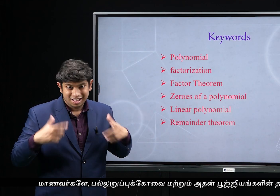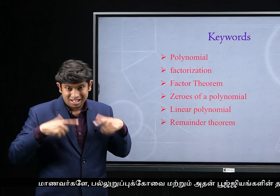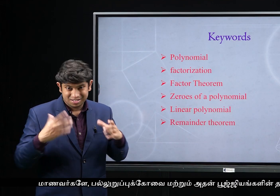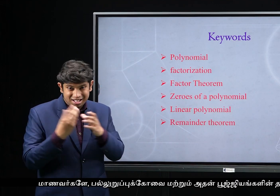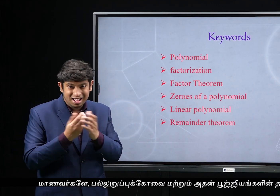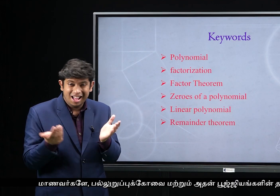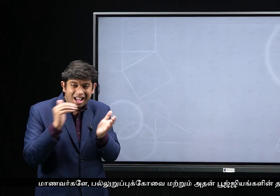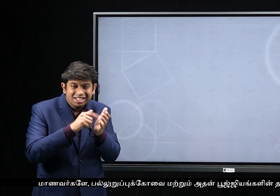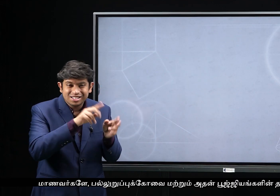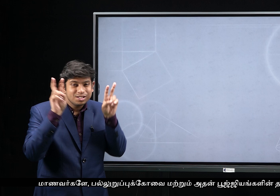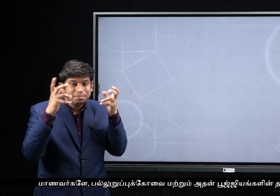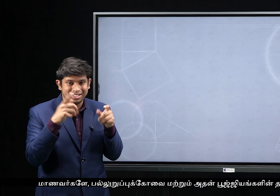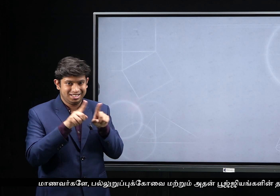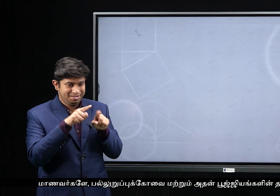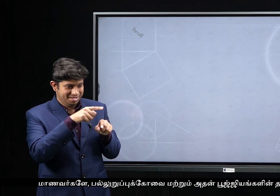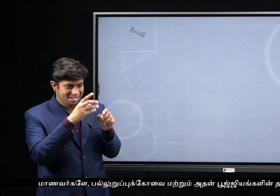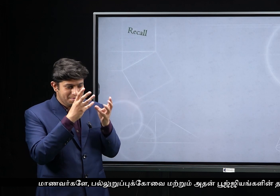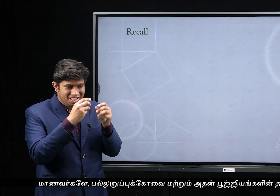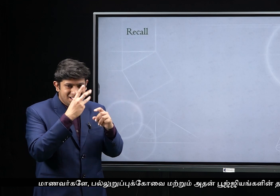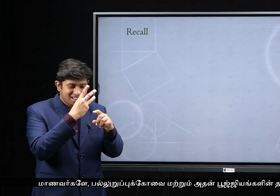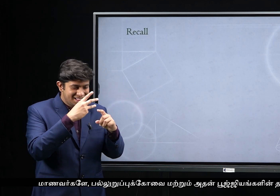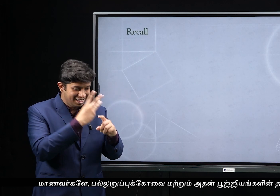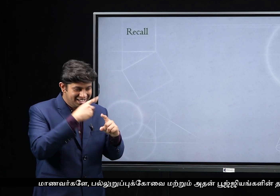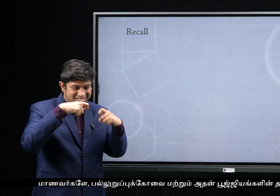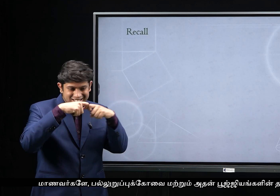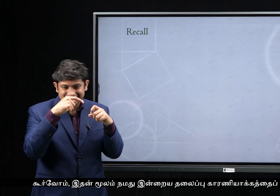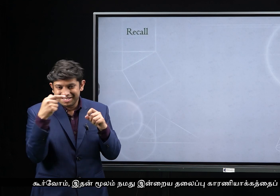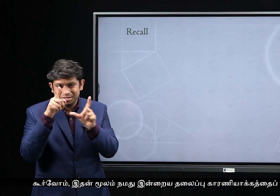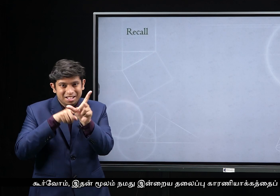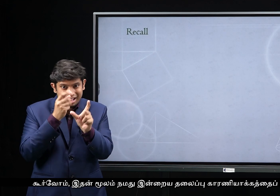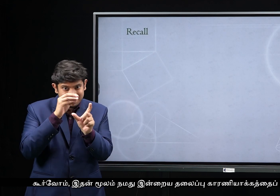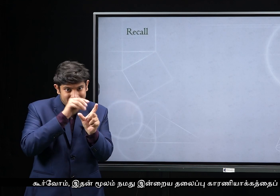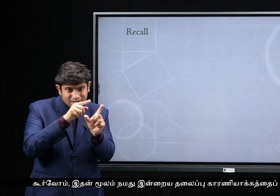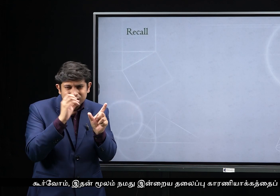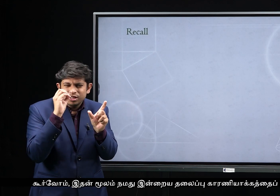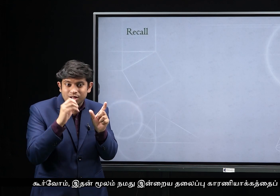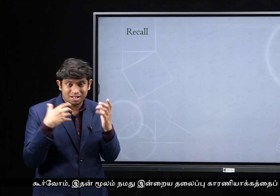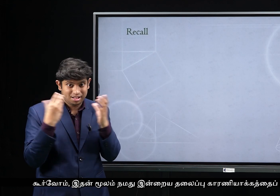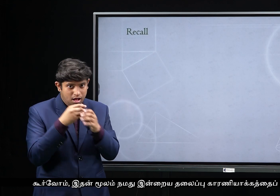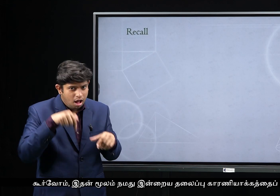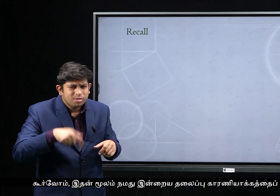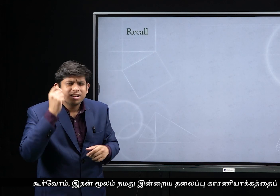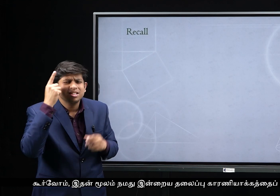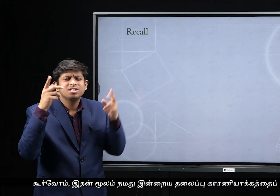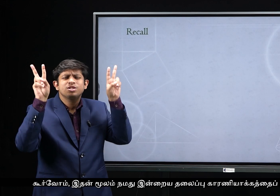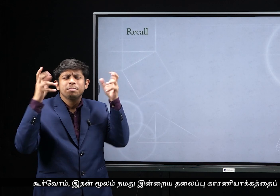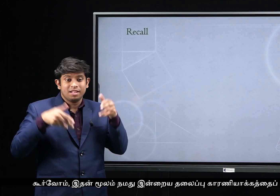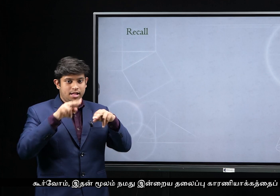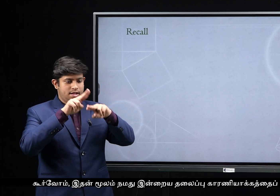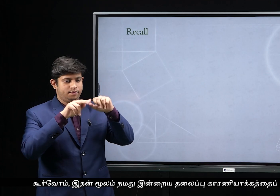மாணவர்களே, பல்லுறுப்புக்கோவை மற்றும் அதன் பூஜ்ஜியங்களின் தலைப்பை நினைவு கூர்வோம். இதன் மூலம் நமது இன்றைய தலைப்பு காரணியாக்கத்தை